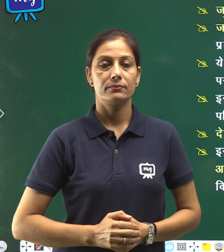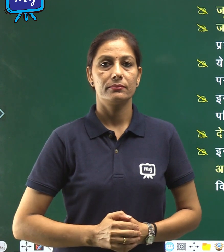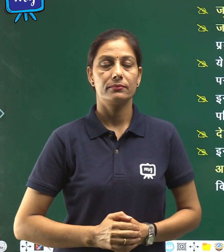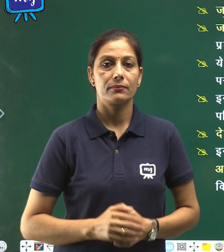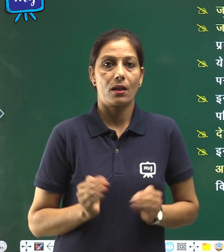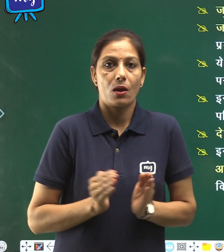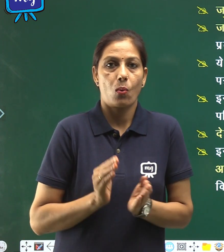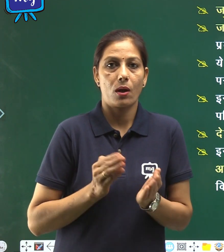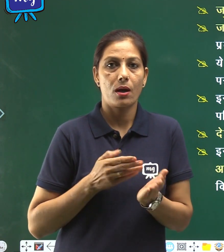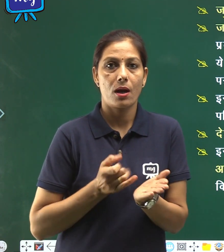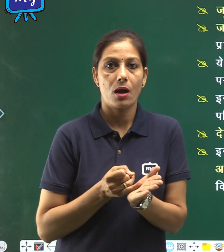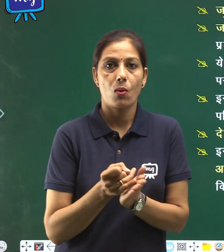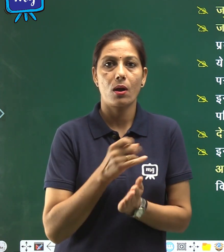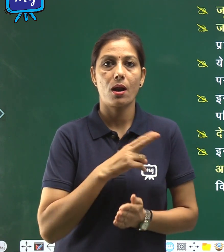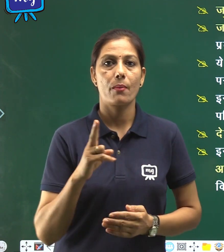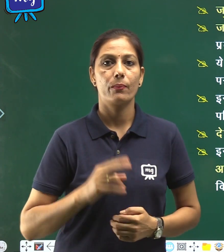बाबई गांव है